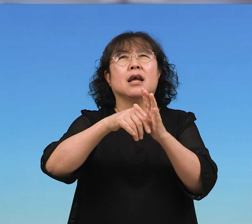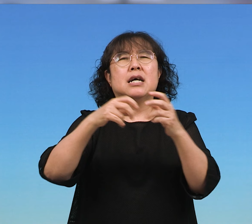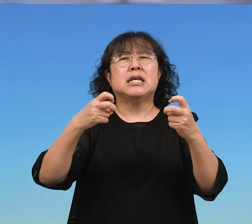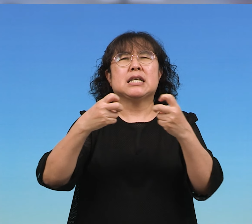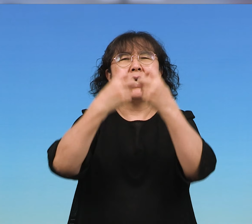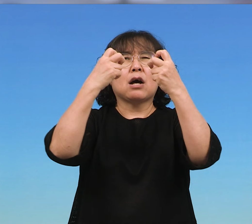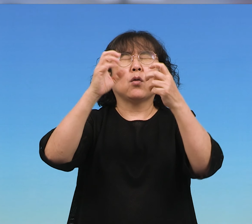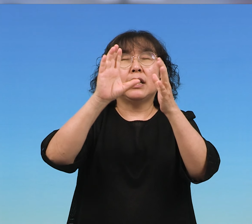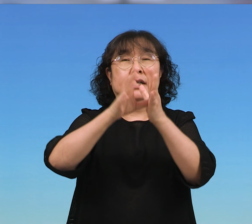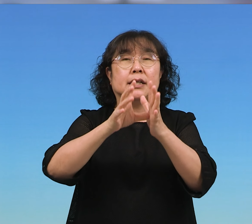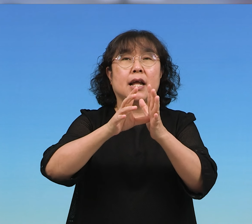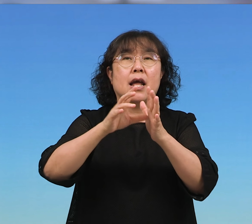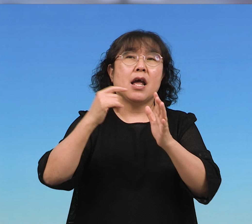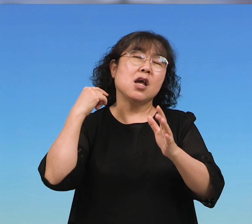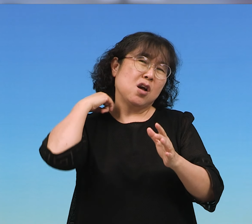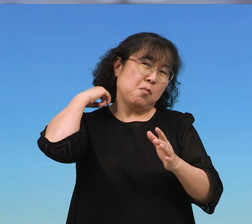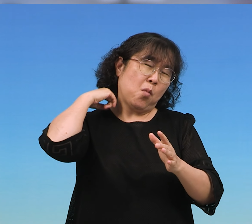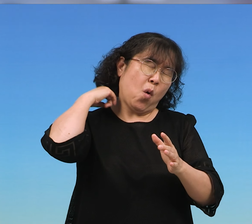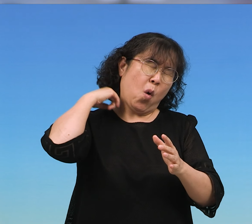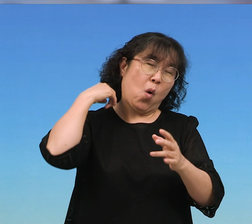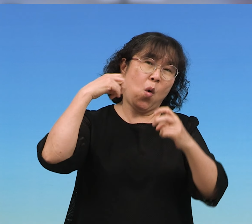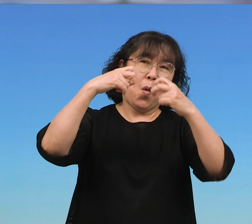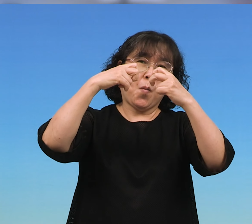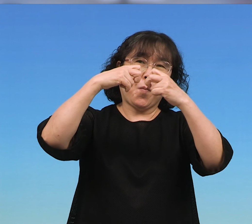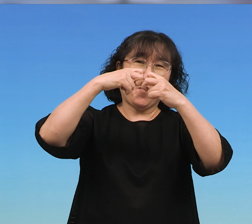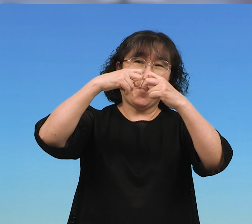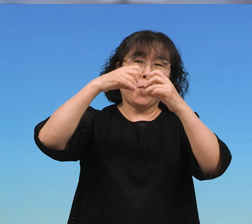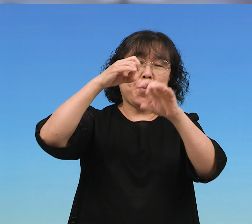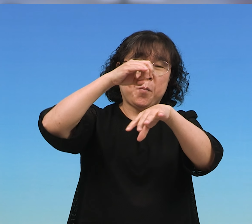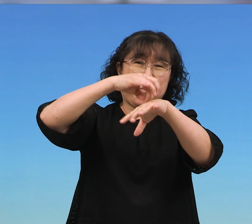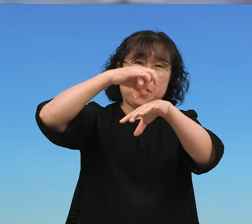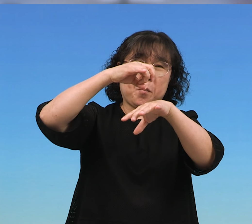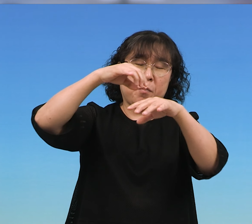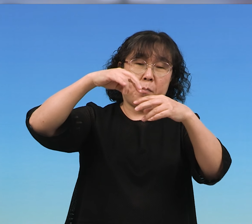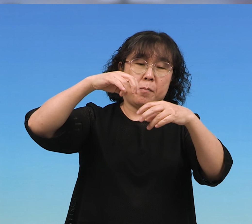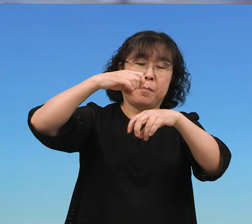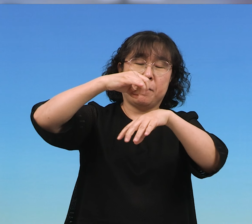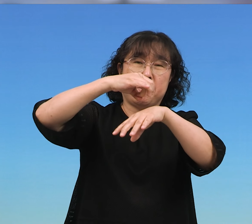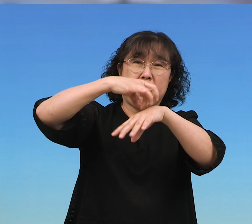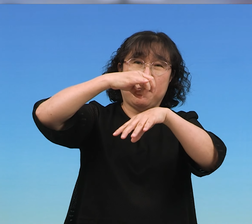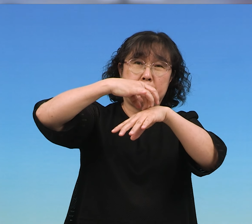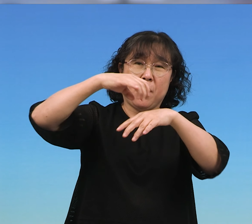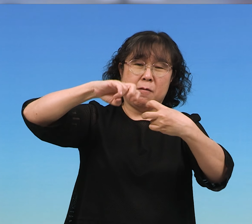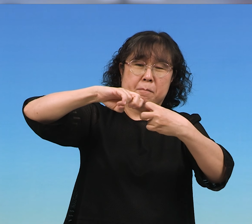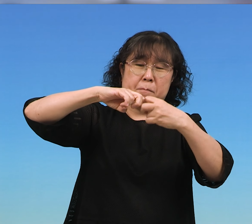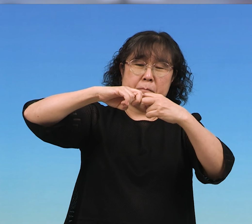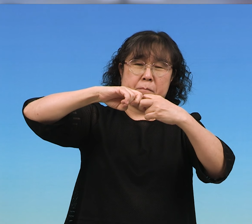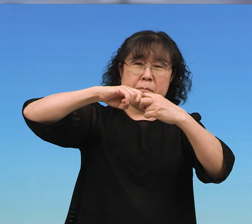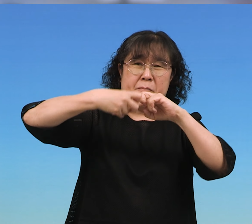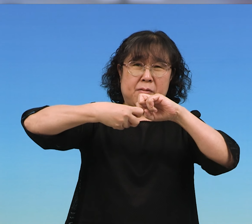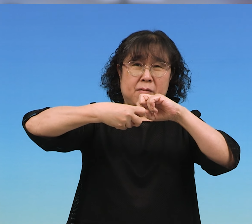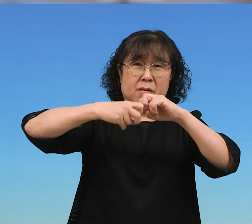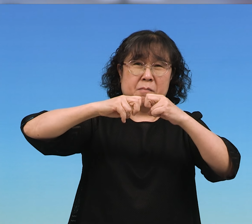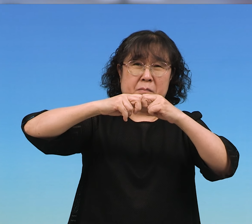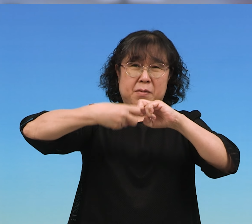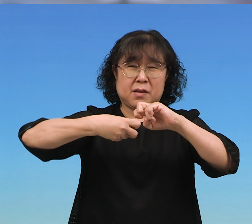그 당시 이제 목뼈가 어긋나서 척추신경이 끊어졌던 그 MRI 사진을 보여준다는